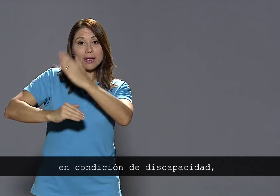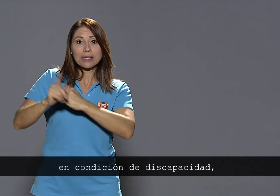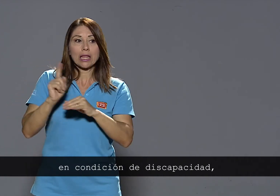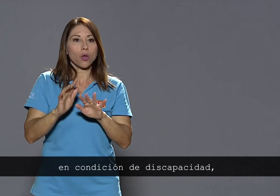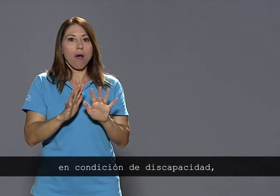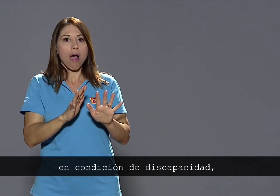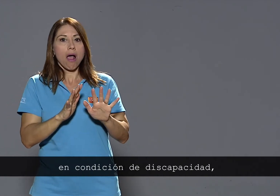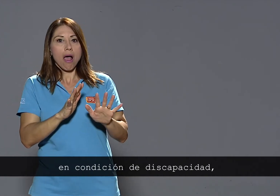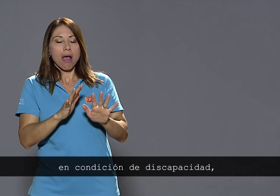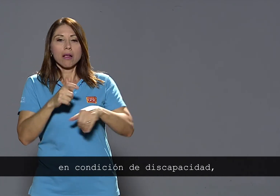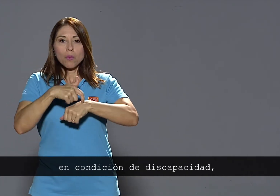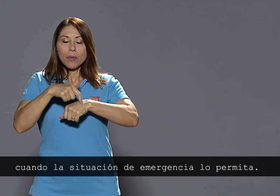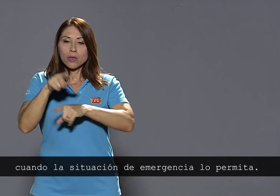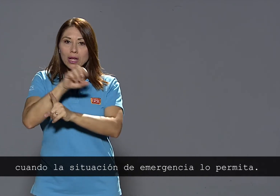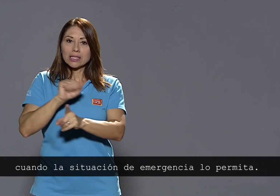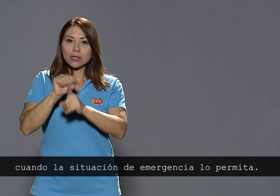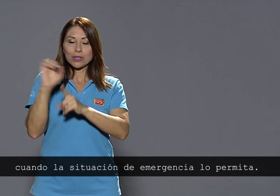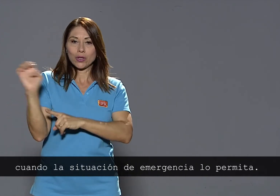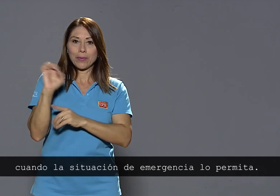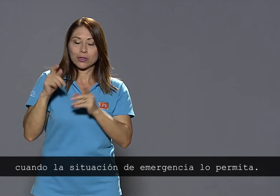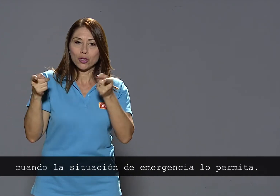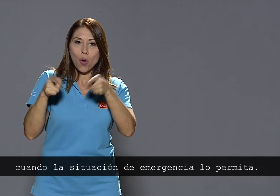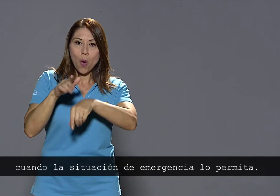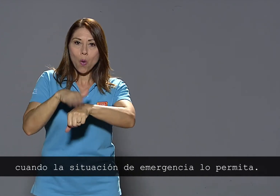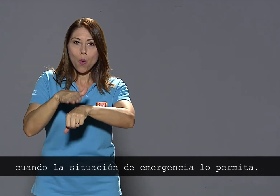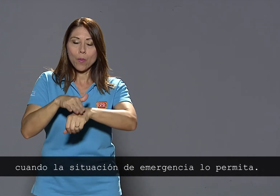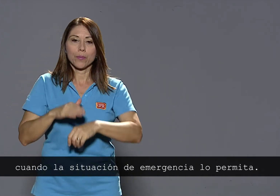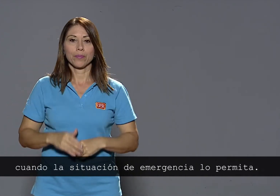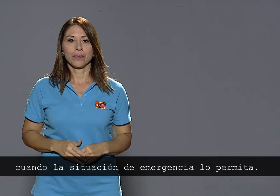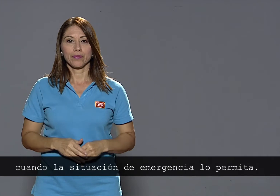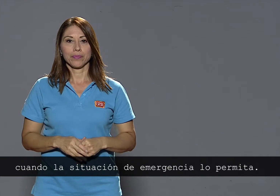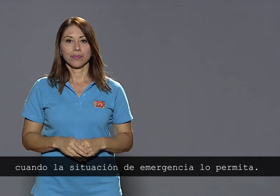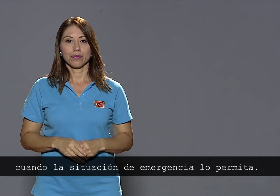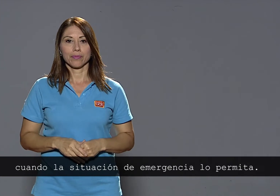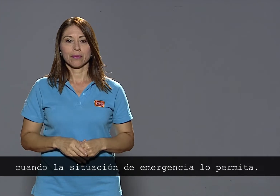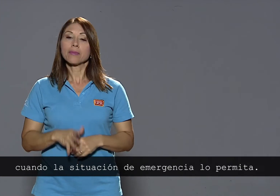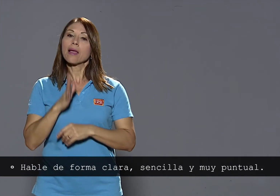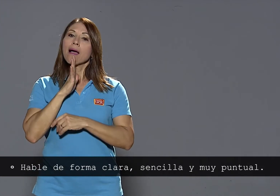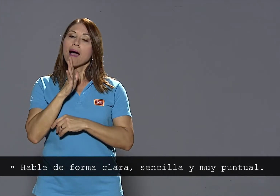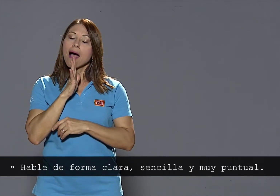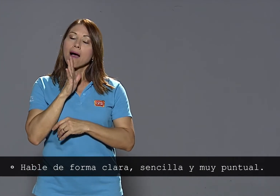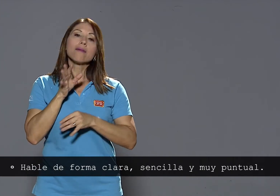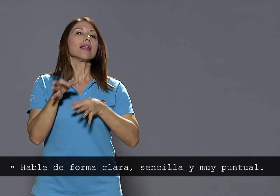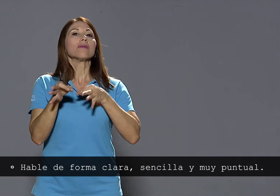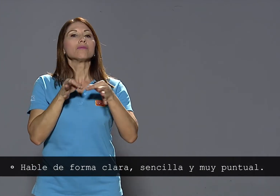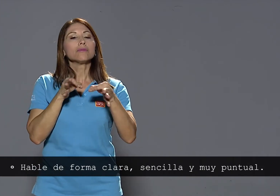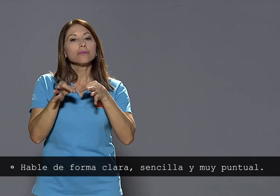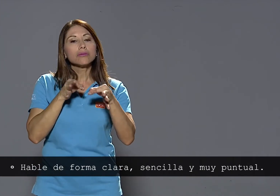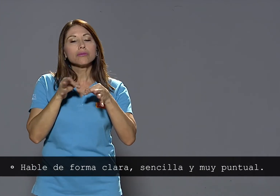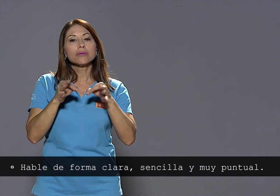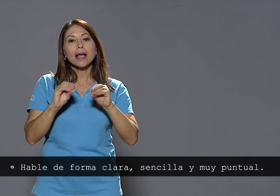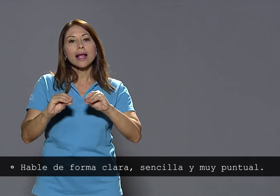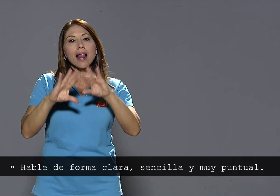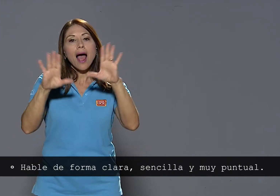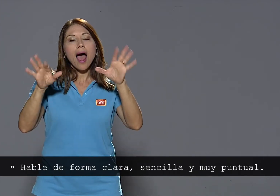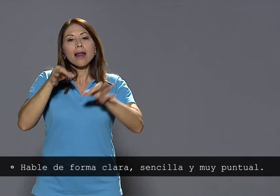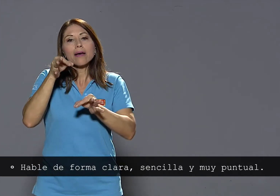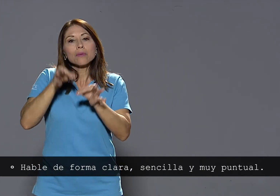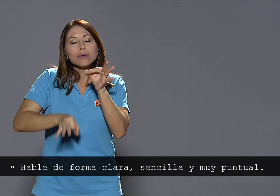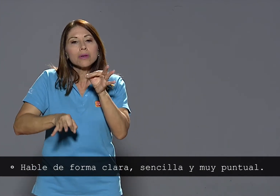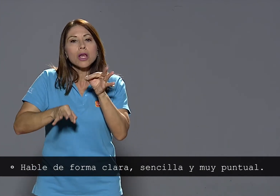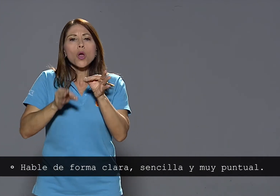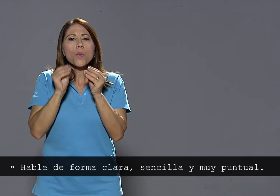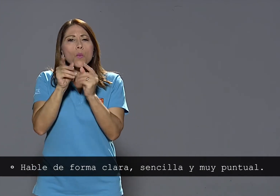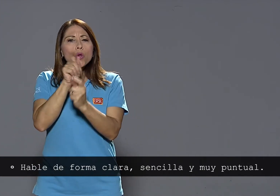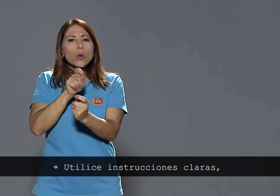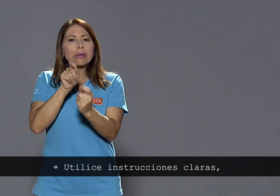en condición de discapacidad cuando la situación de emergencia lo permita. Hable de forma clara, sencilla y muy